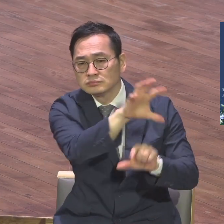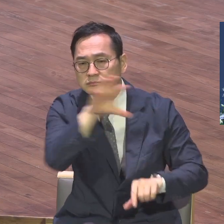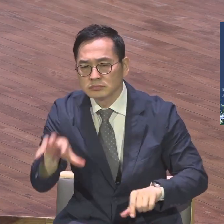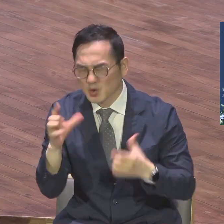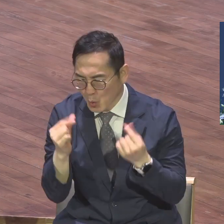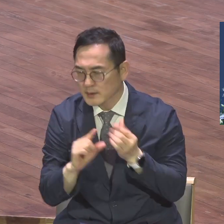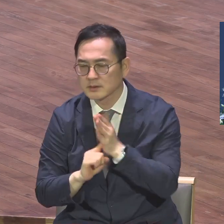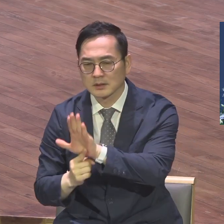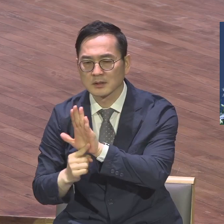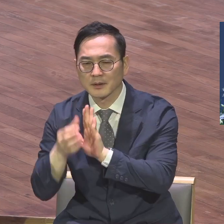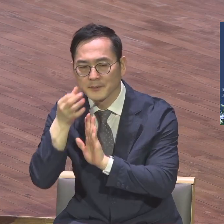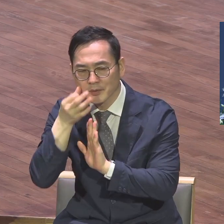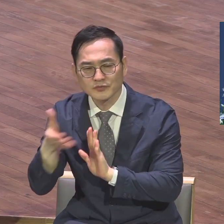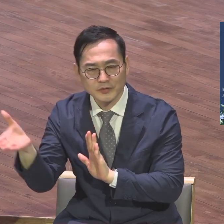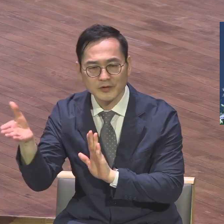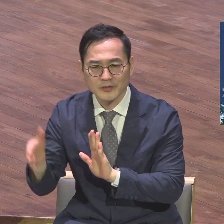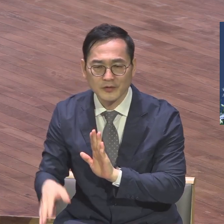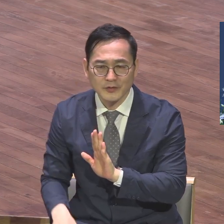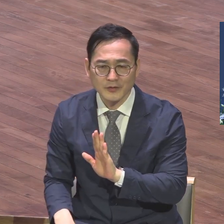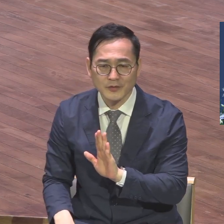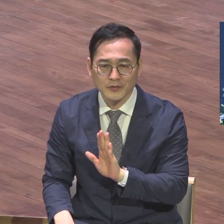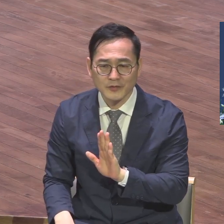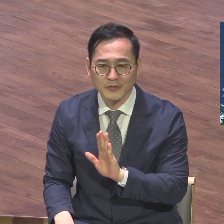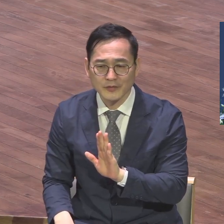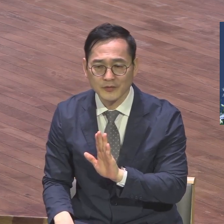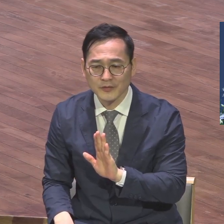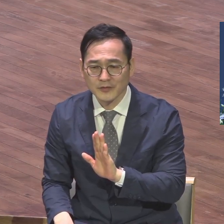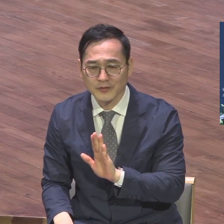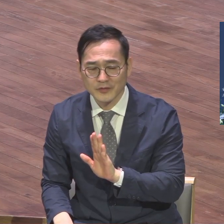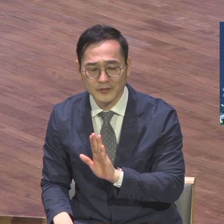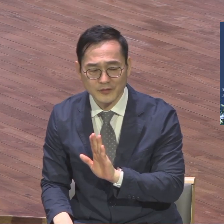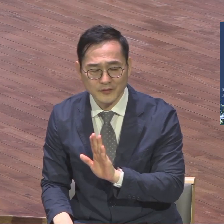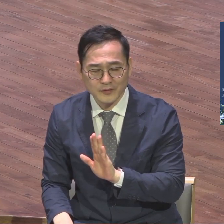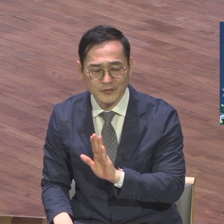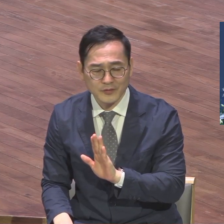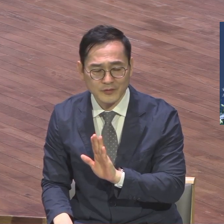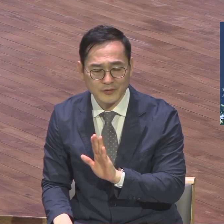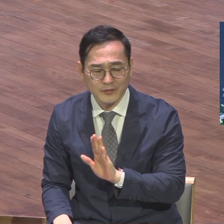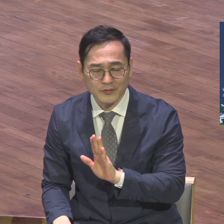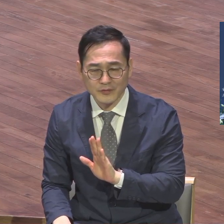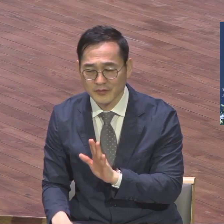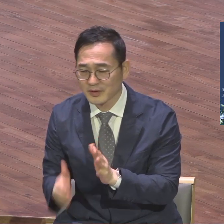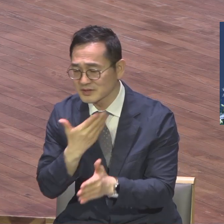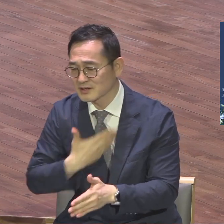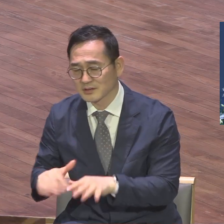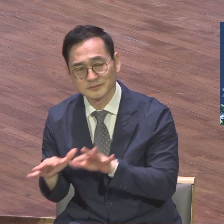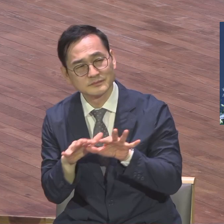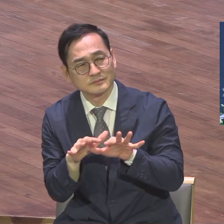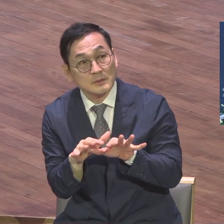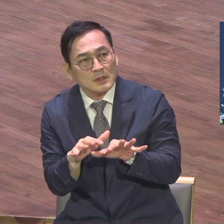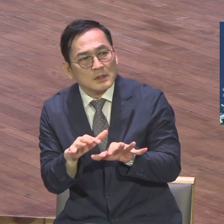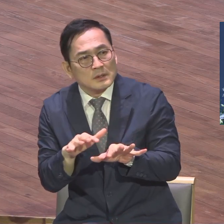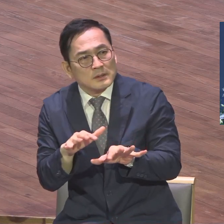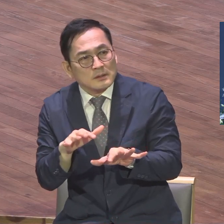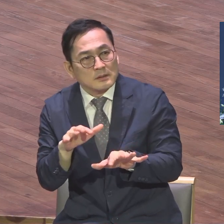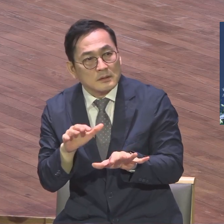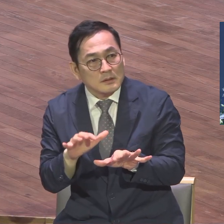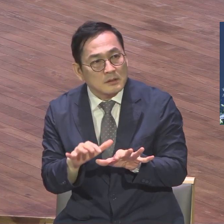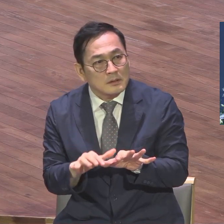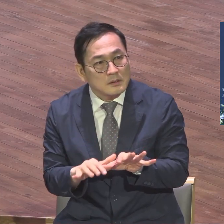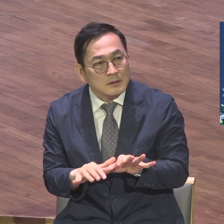되어졌어요. 이 예수님의 신성이 나타난 것인데 이 모습을 제자들이 본 것입니다. 이 이후에 이